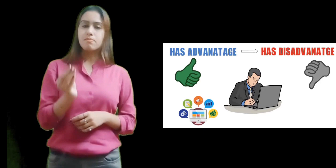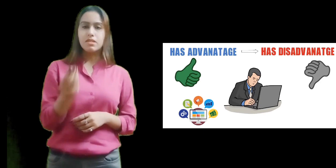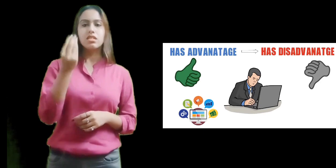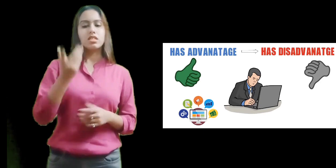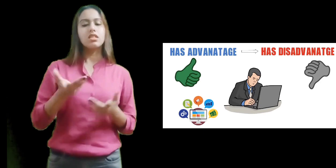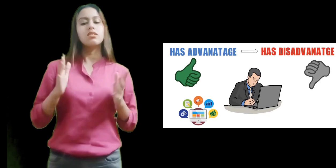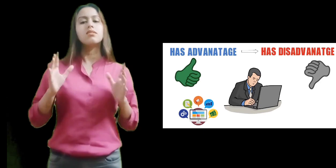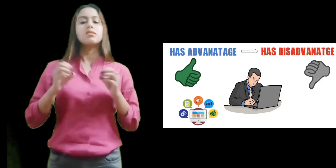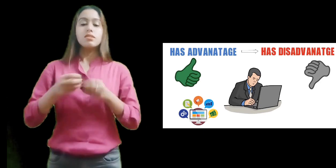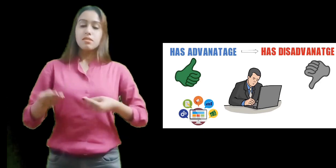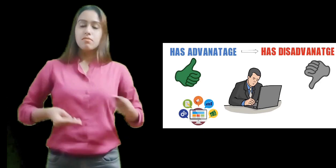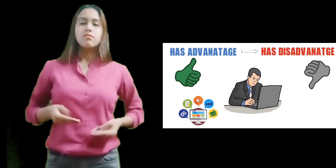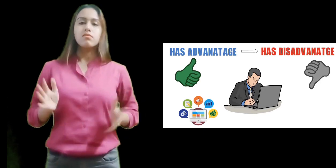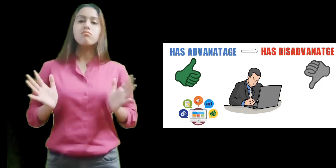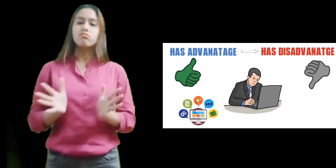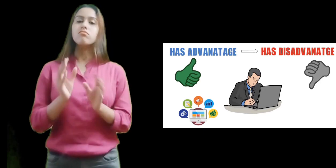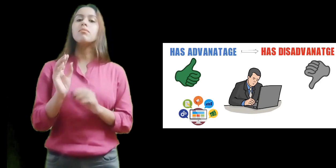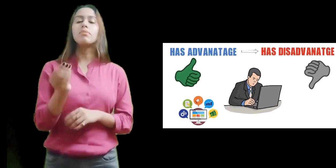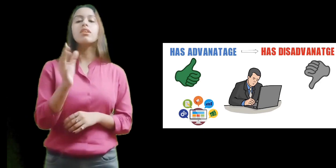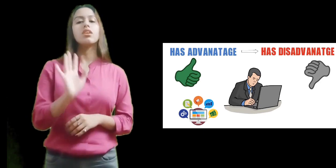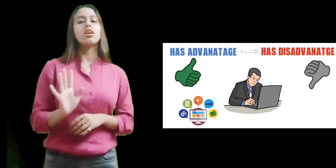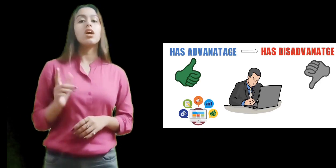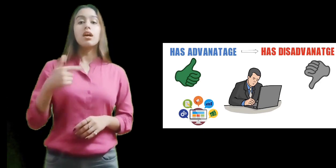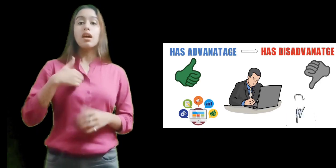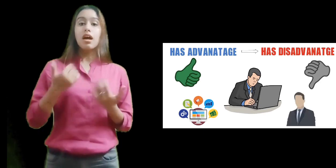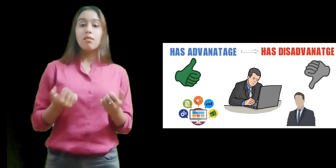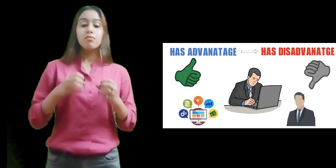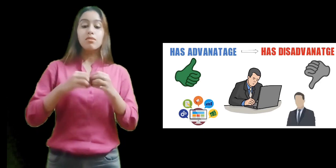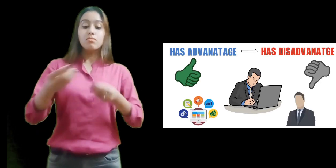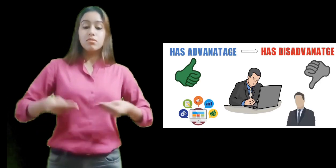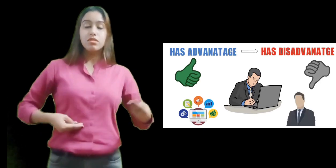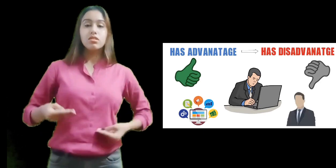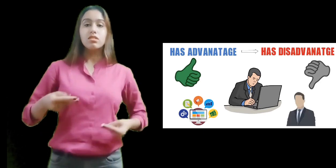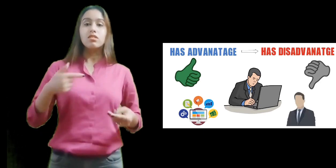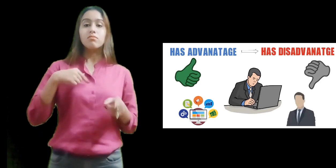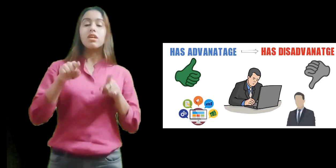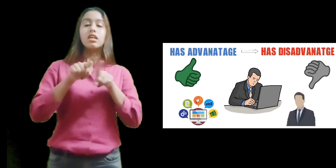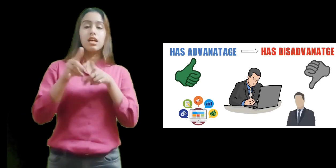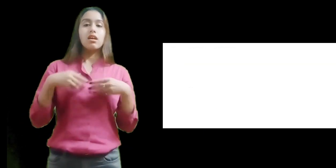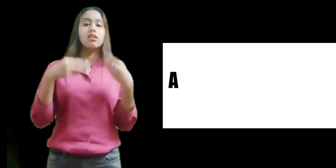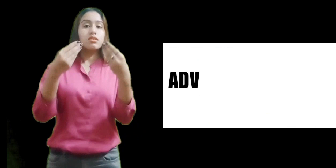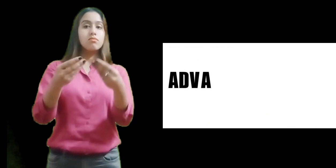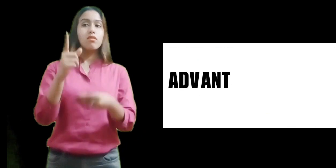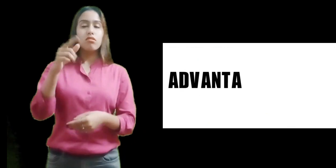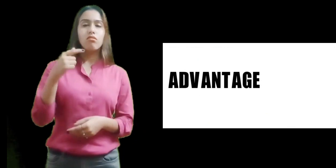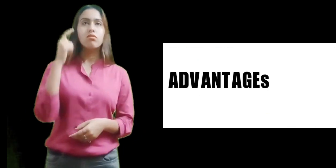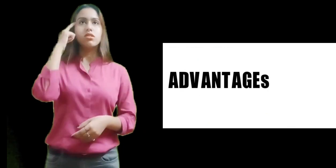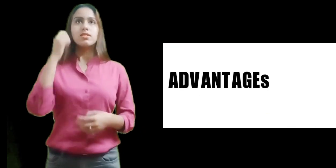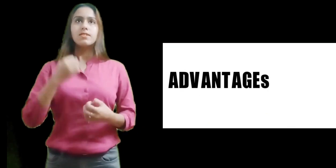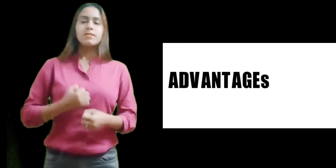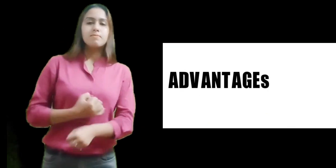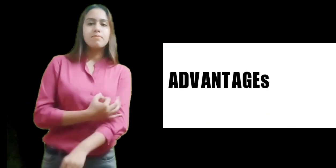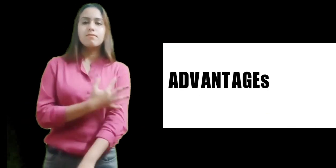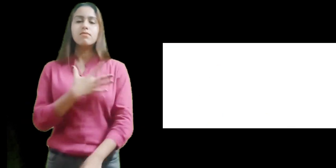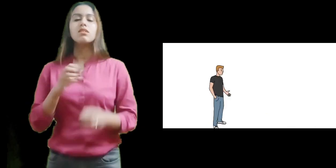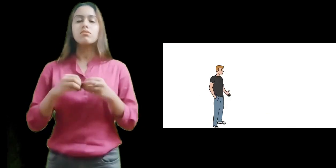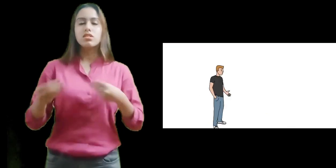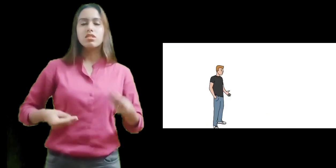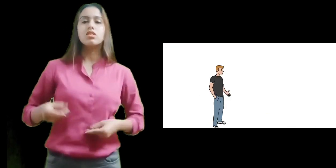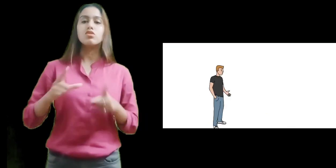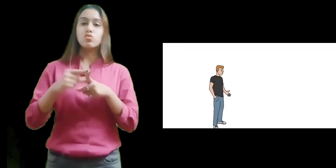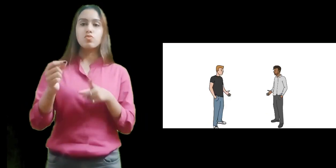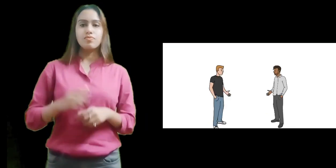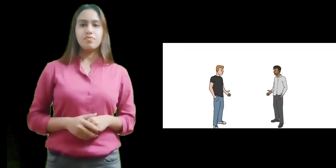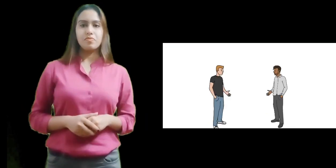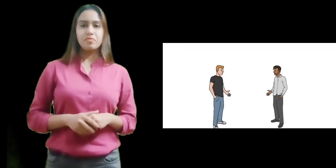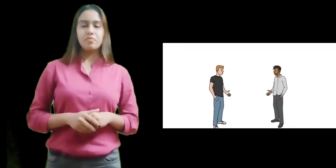एडवांटेजेस शेयर करूंगा जो होपफुली आपको भी एक बिजनेसमैन, एंटरप्रेन्योर बनने के लिए एनकरेज करेगा। एडवांटेजेस। अगर मैं